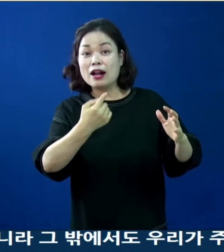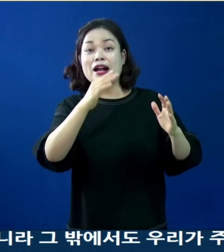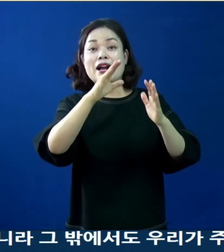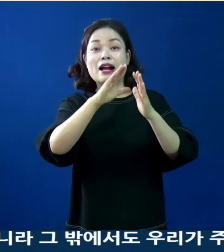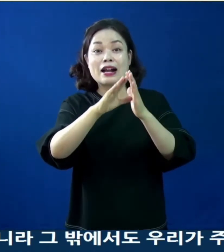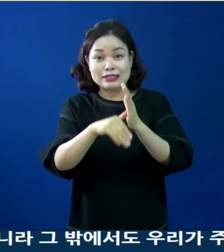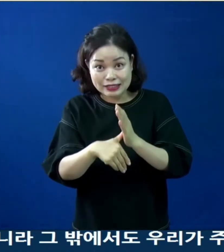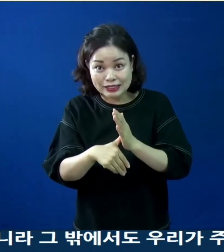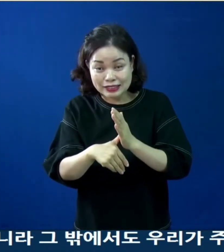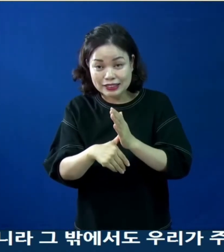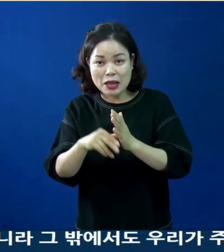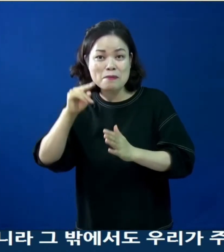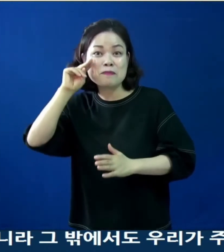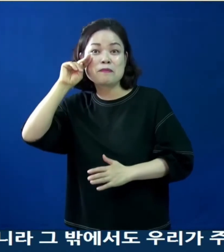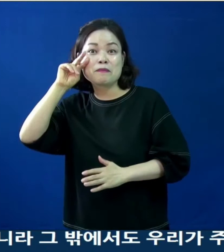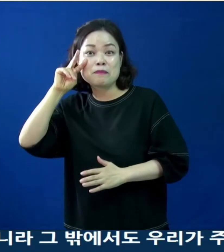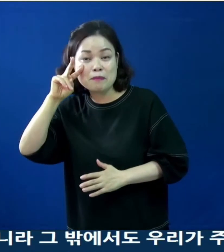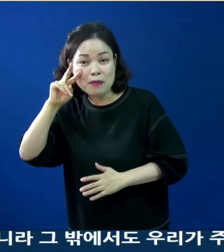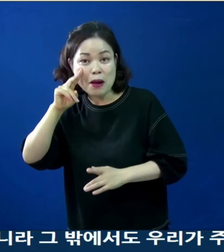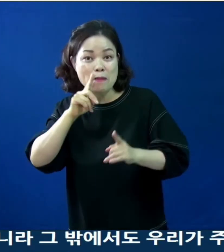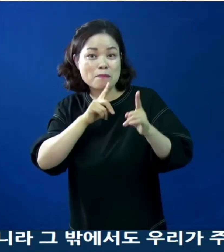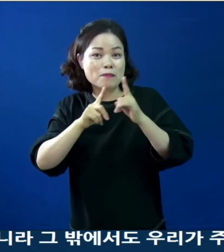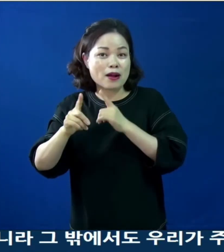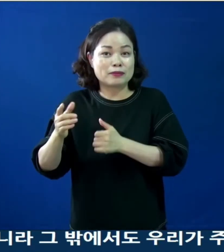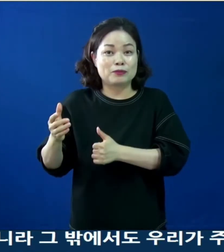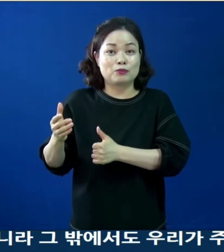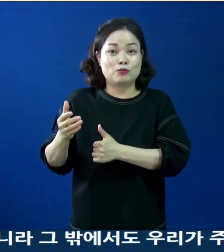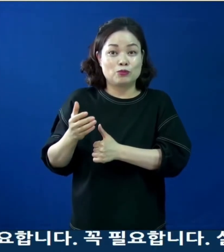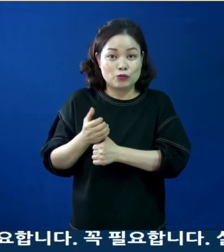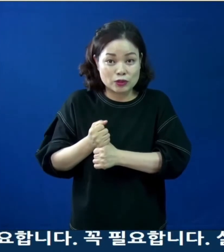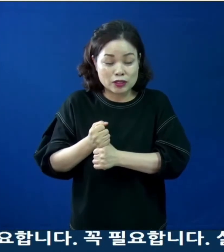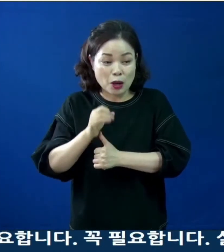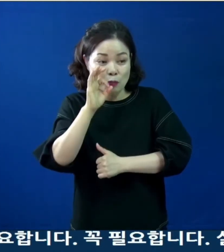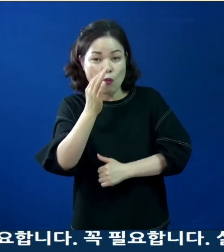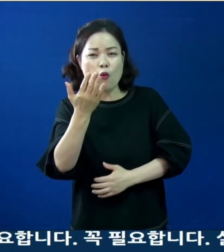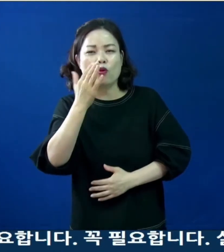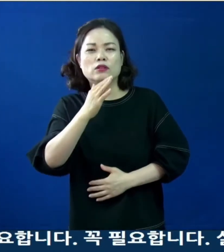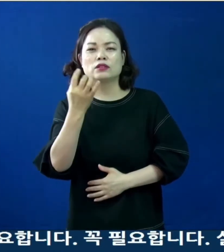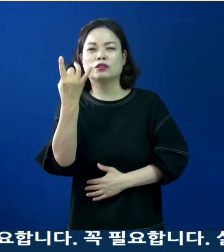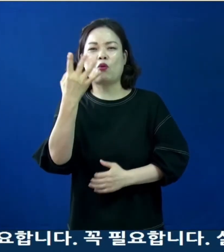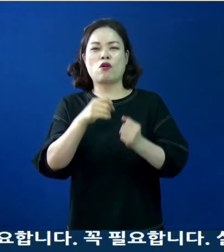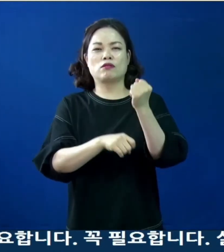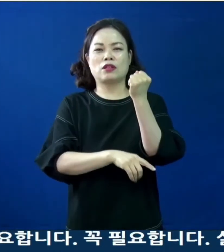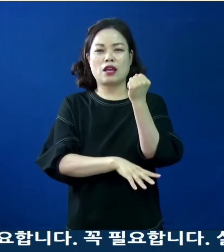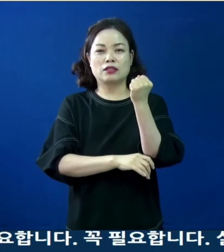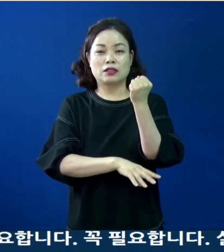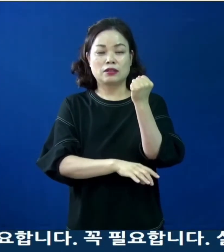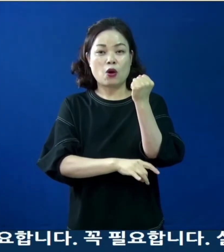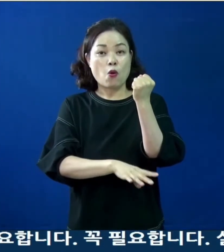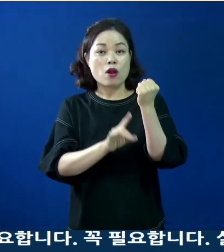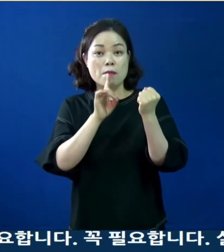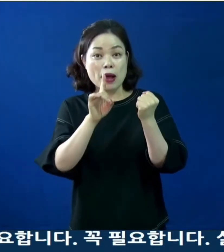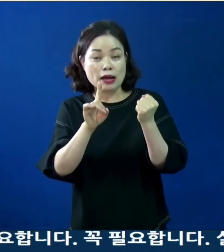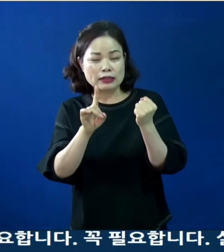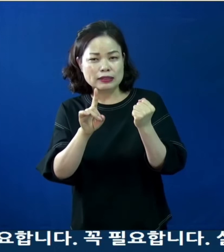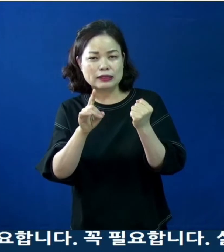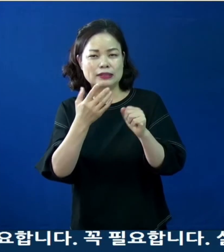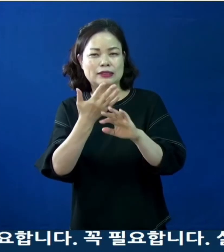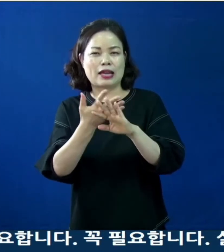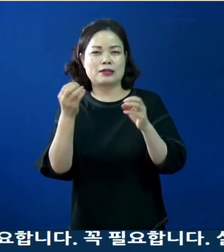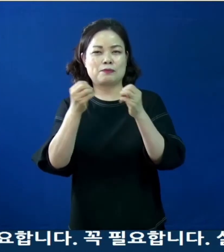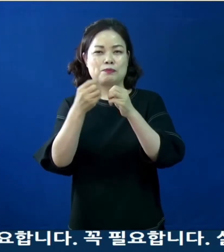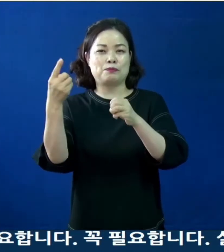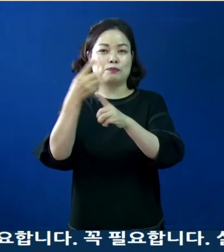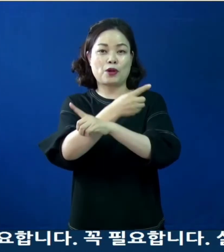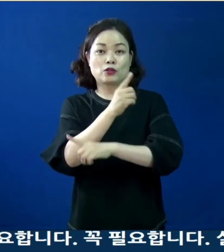내려왔을 때 바울이 말씀에 붙잡혔다 이렇게 보이는데, 원어로 보게 되면 그것도 가능하지만 또 다른 번역이